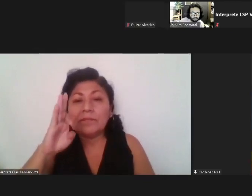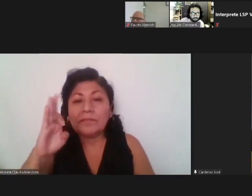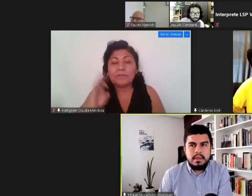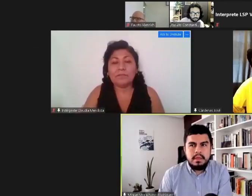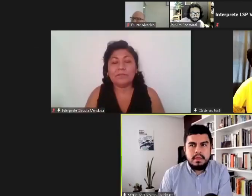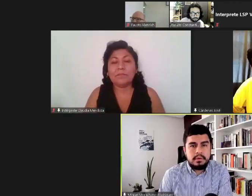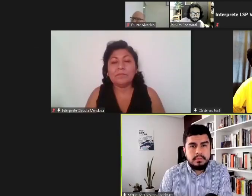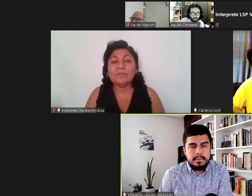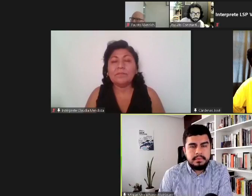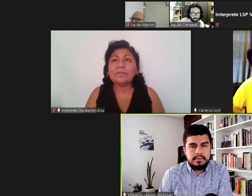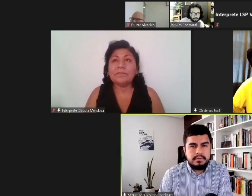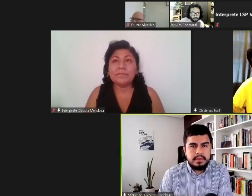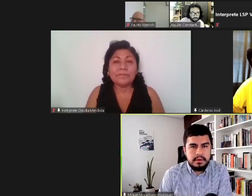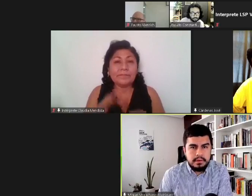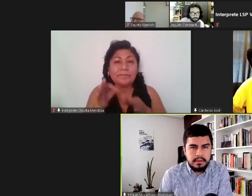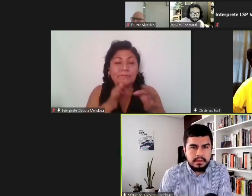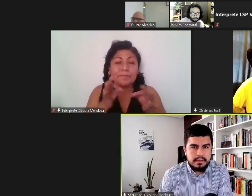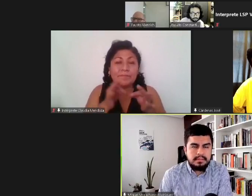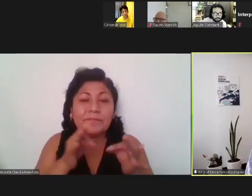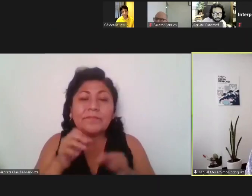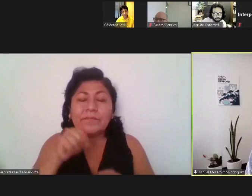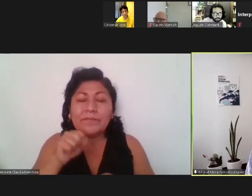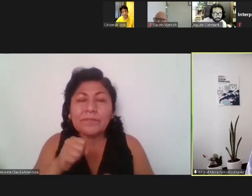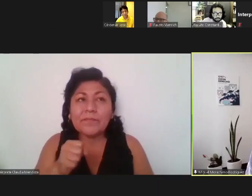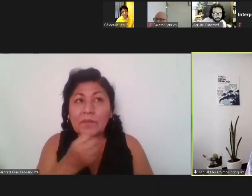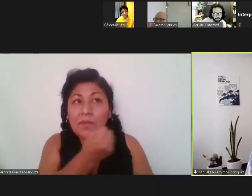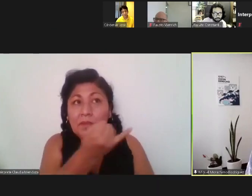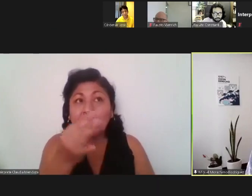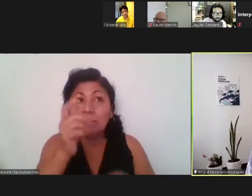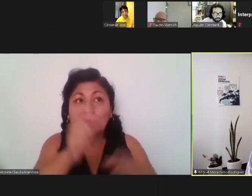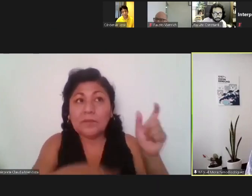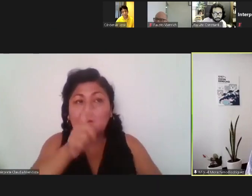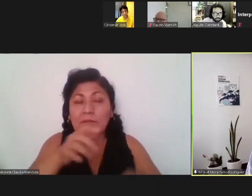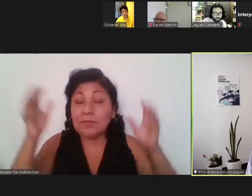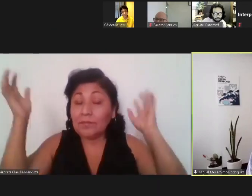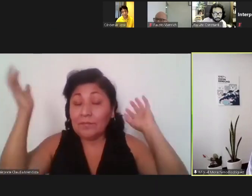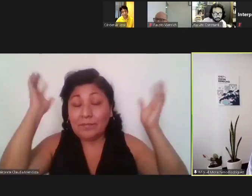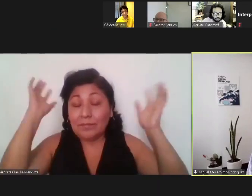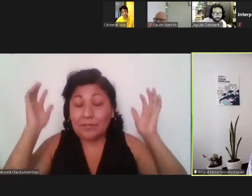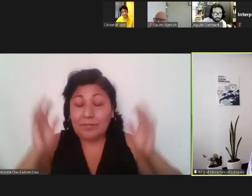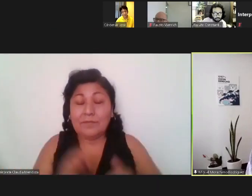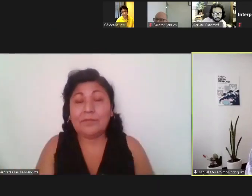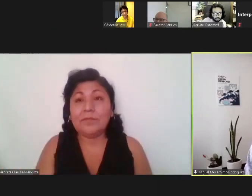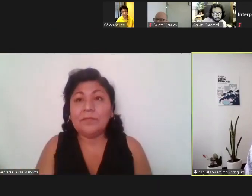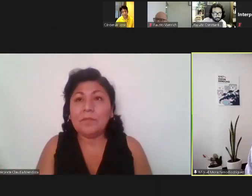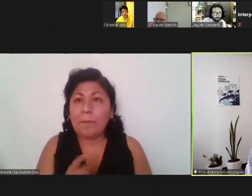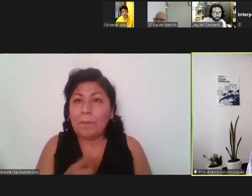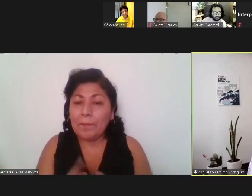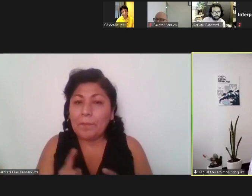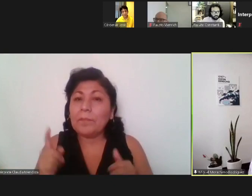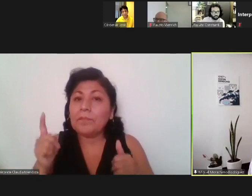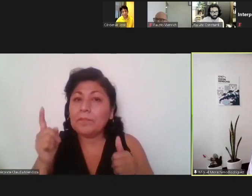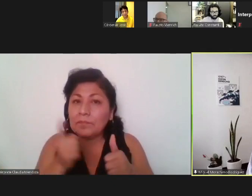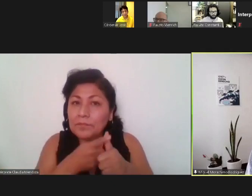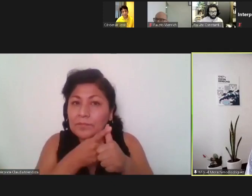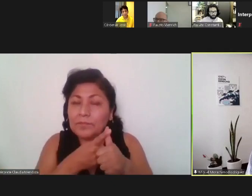es una confusión que muchas personas tienen. Creo que lo primero que hay que entender es que según la